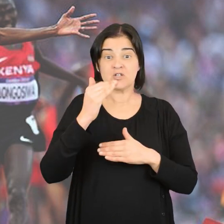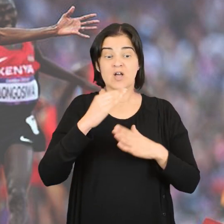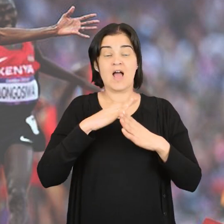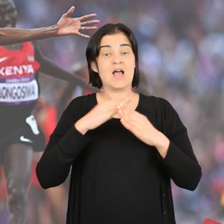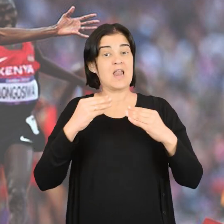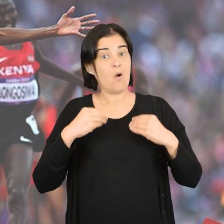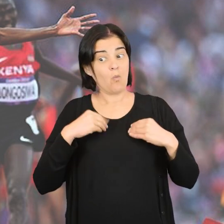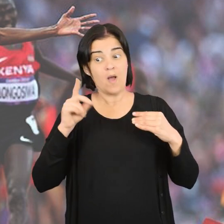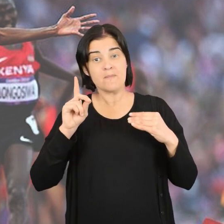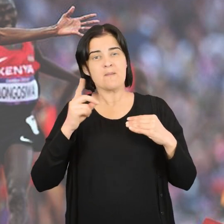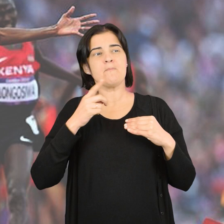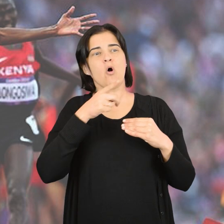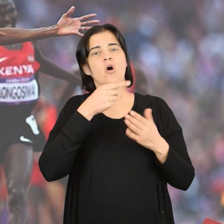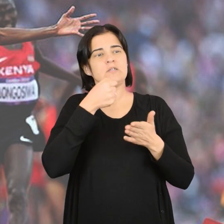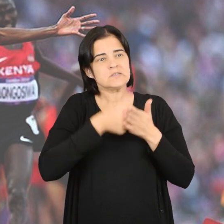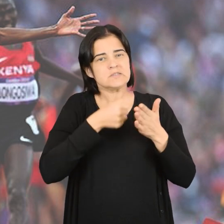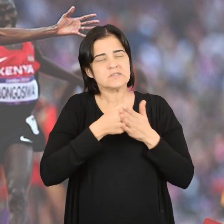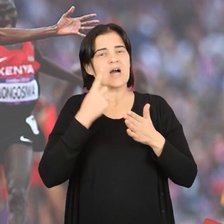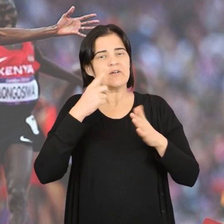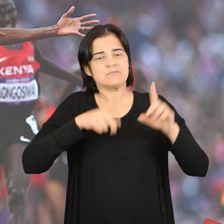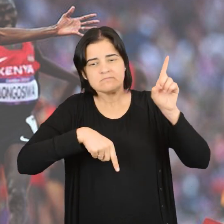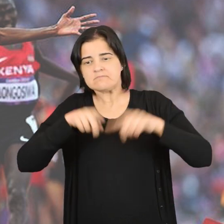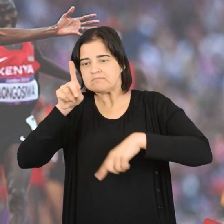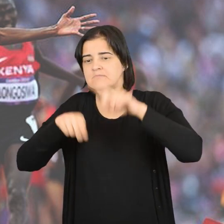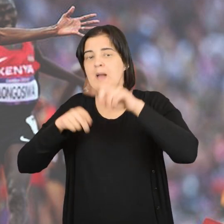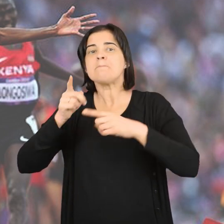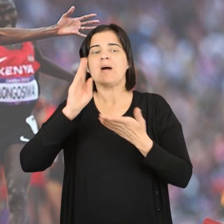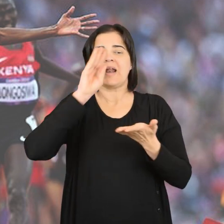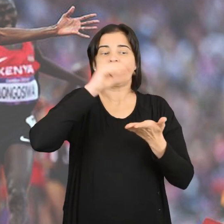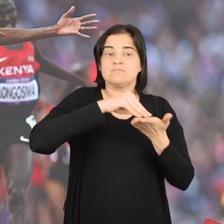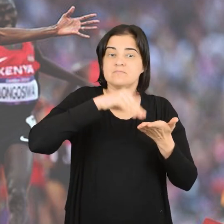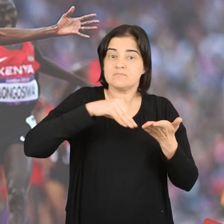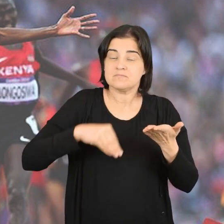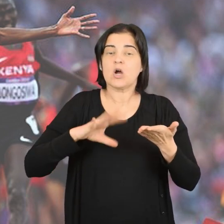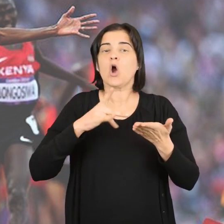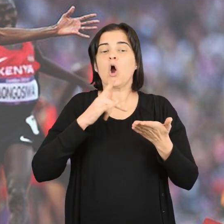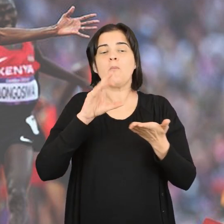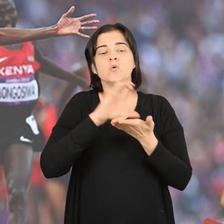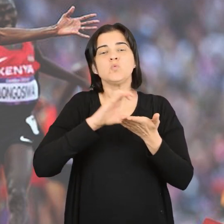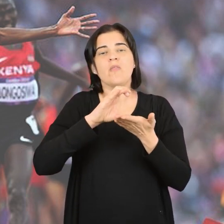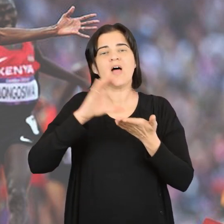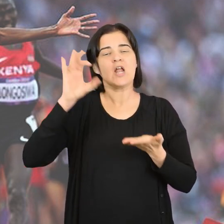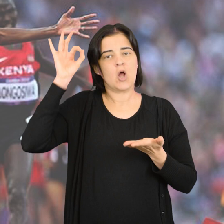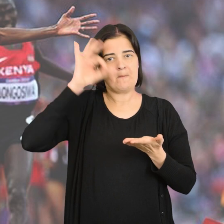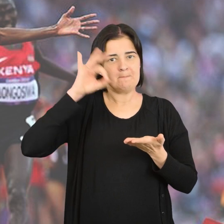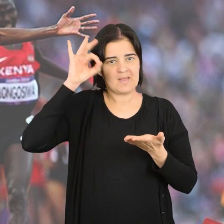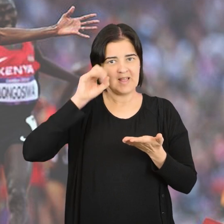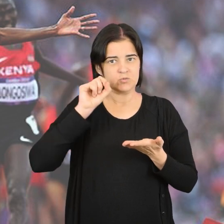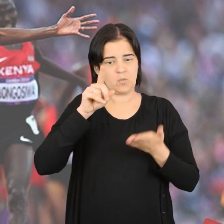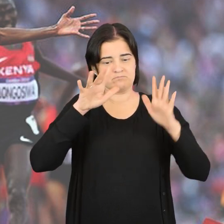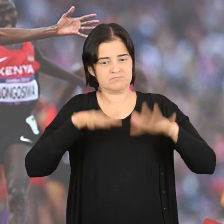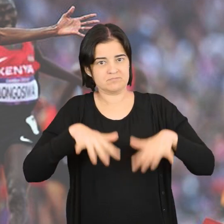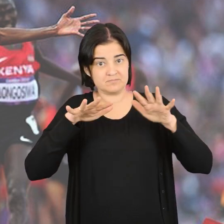por lo que el profesor y la escuela inician un largo proceso para registrarlo